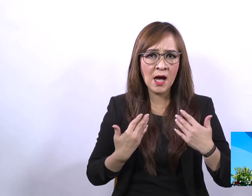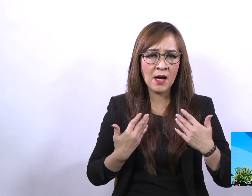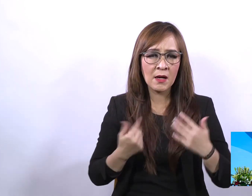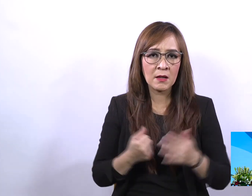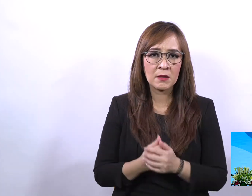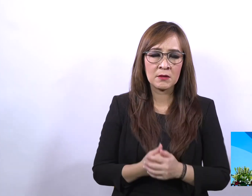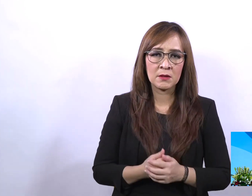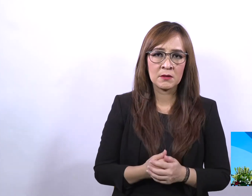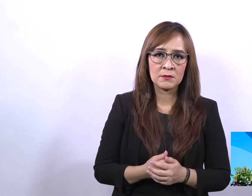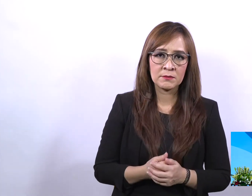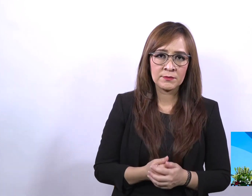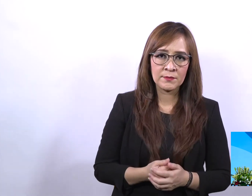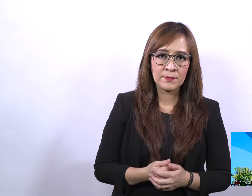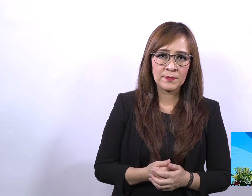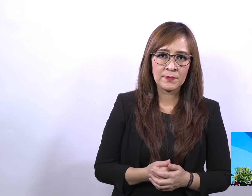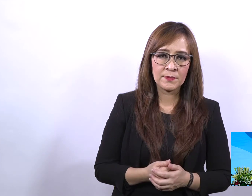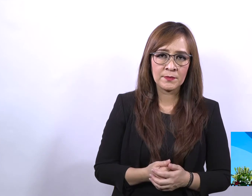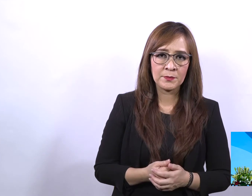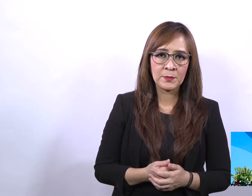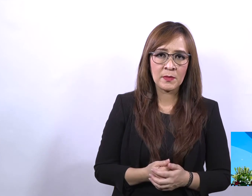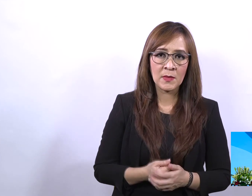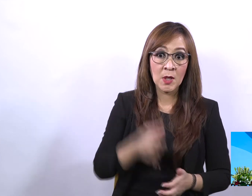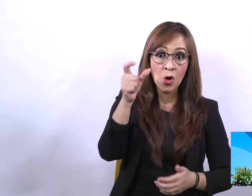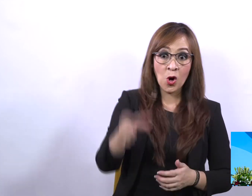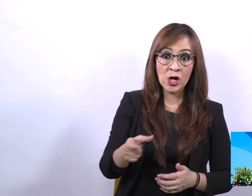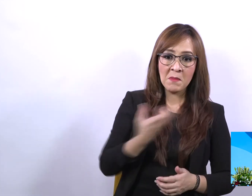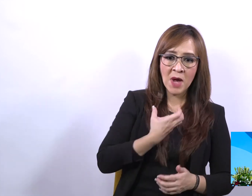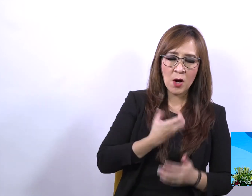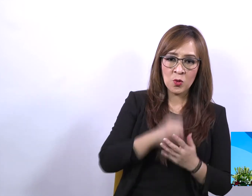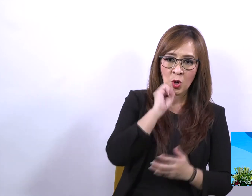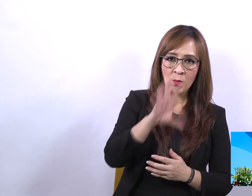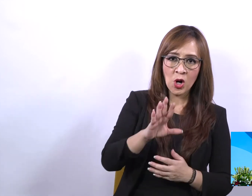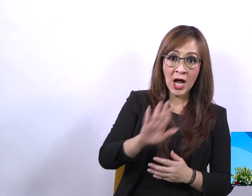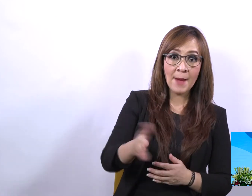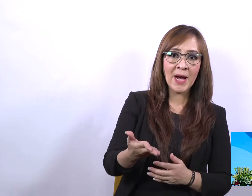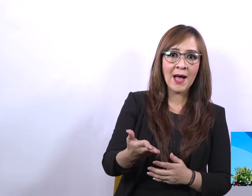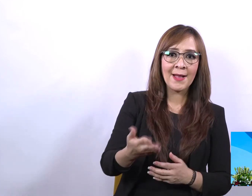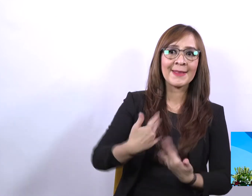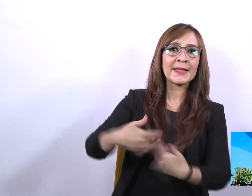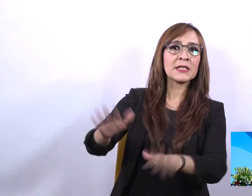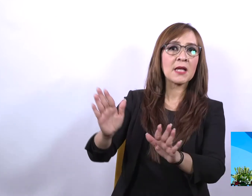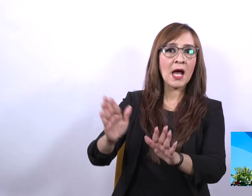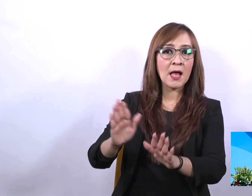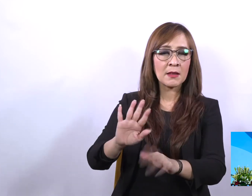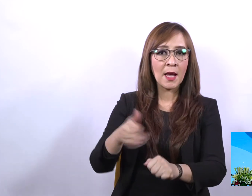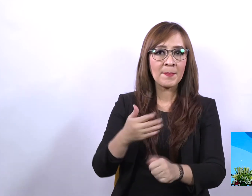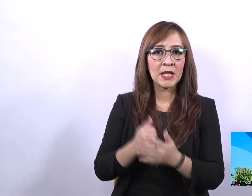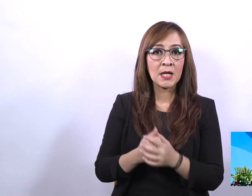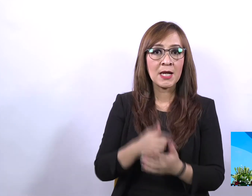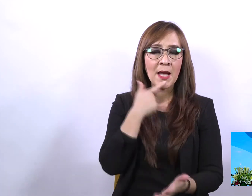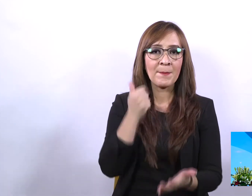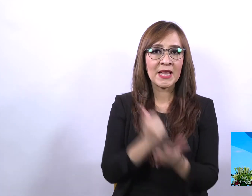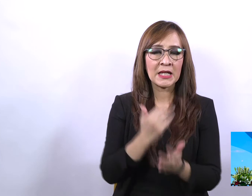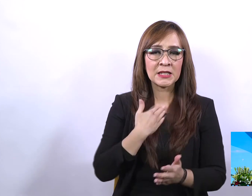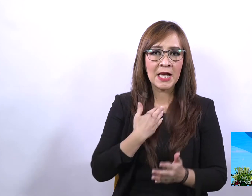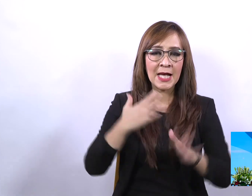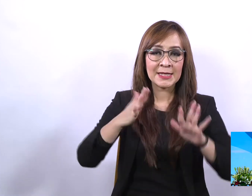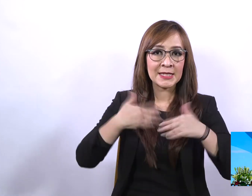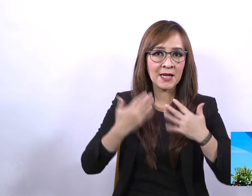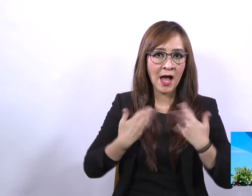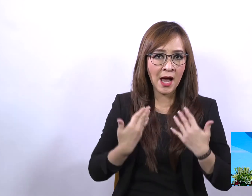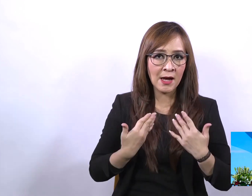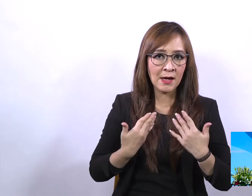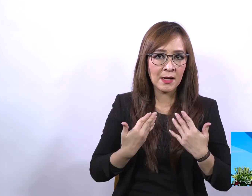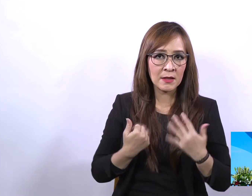sembarangan masa bodo amat Sakit hatimu apa yang penting gua happy ya Gue memang orangnya beginilah belajar ngerti gue pastikan sudah kerasukan setan